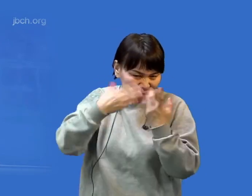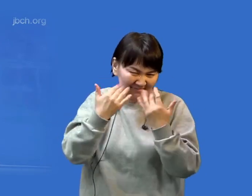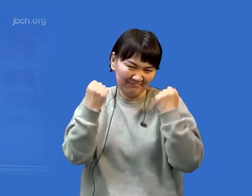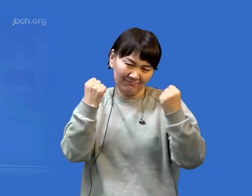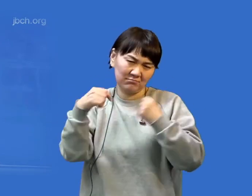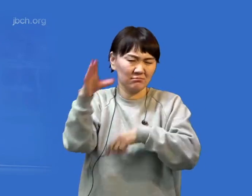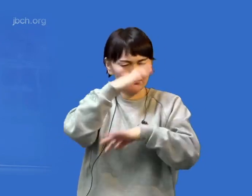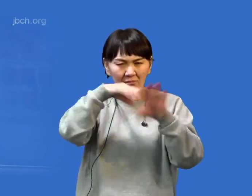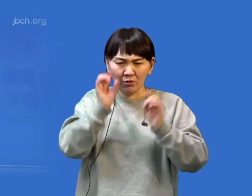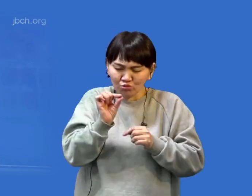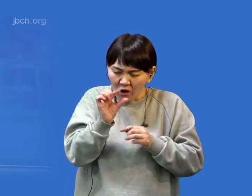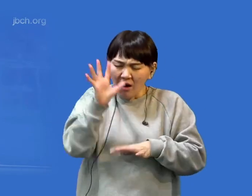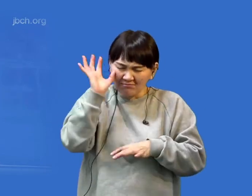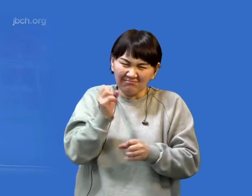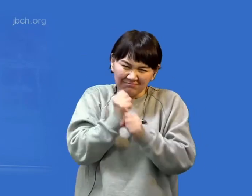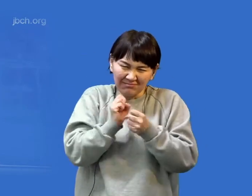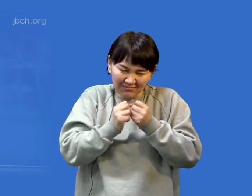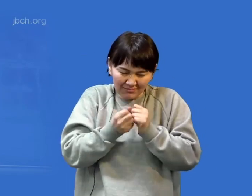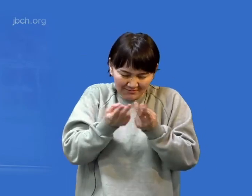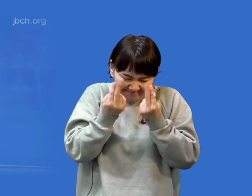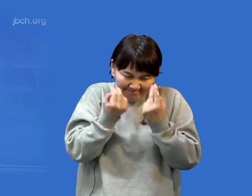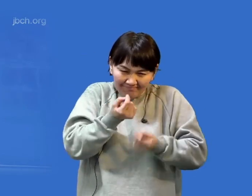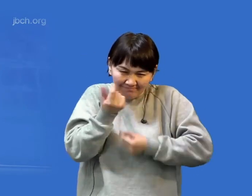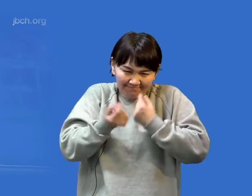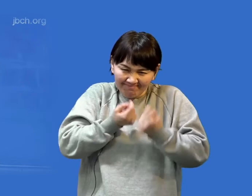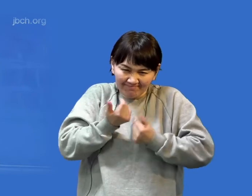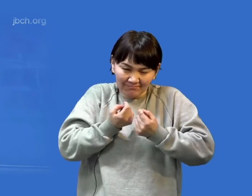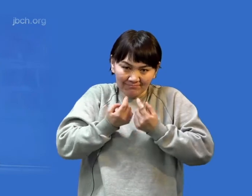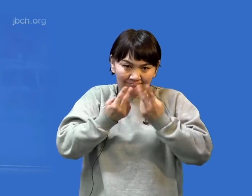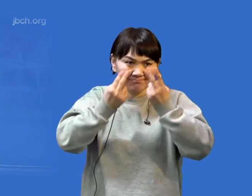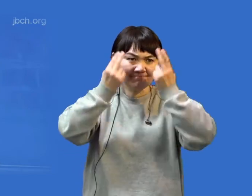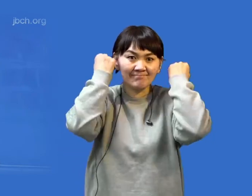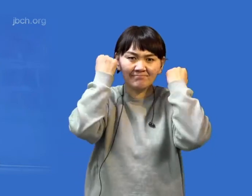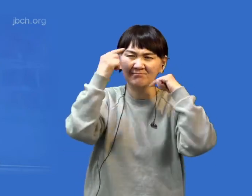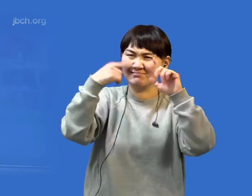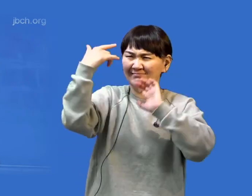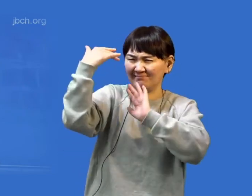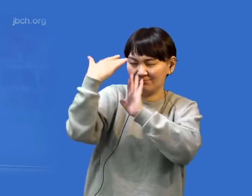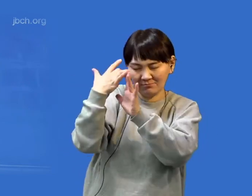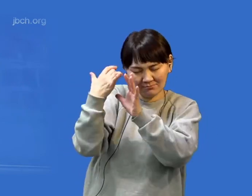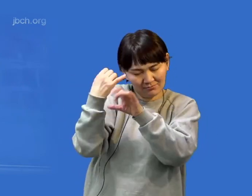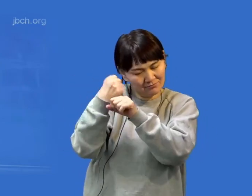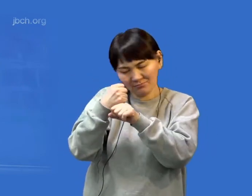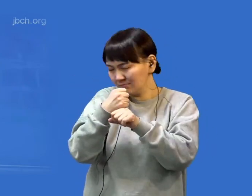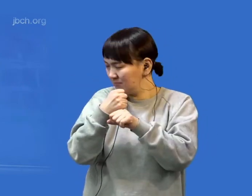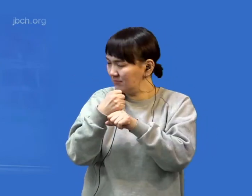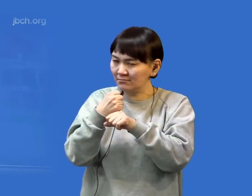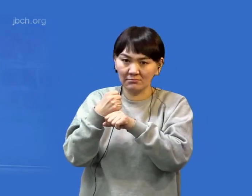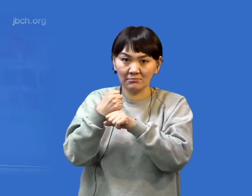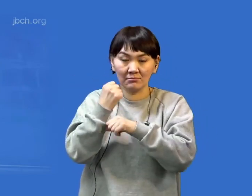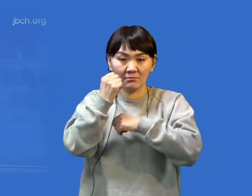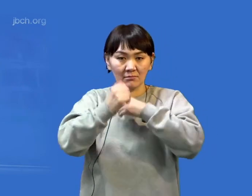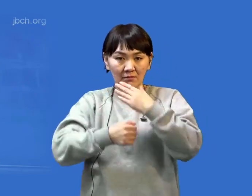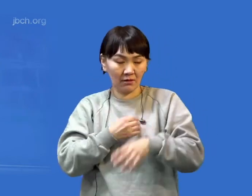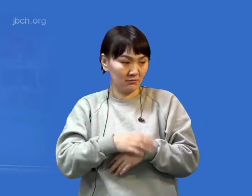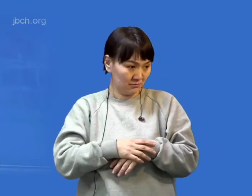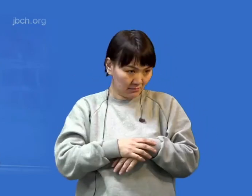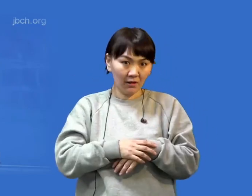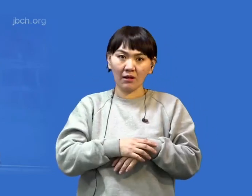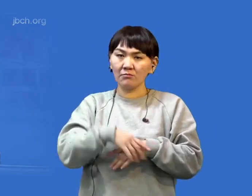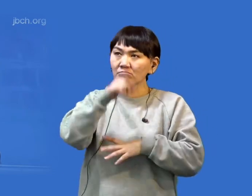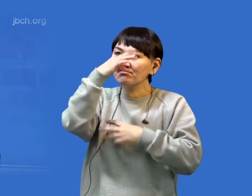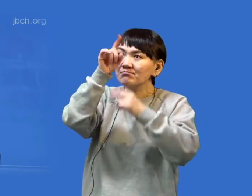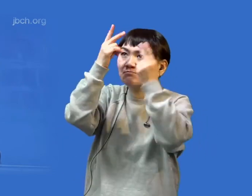энергиэр жижиг зүйлээс ахуулаад нэг нэгээр нь дуулууртай байгаа хэрэгжүүлээ. За ингэж байх юм бол дараа нь Бурханы үгэнд